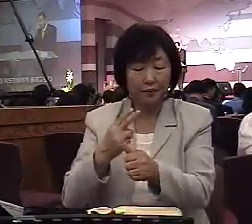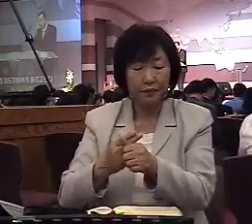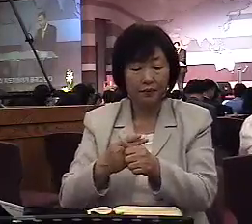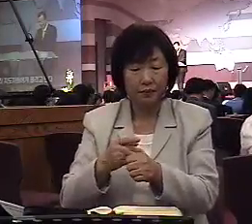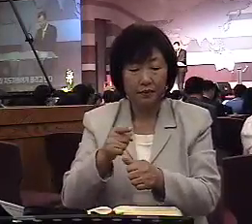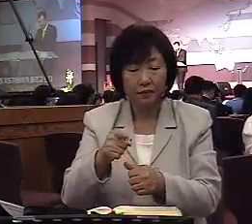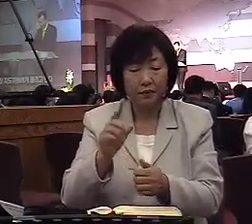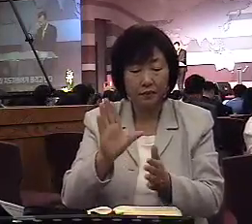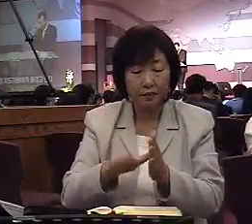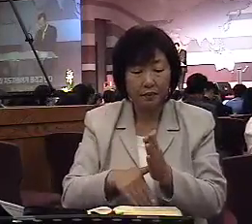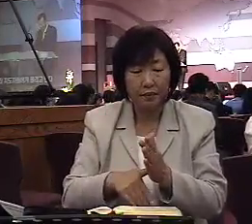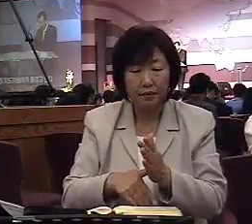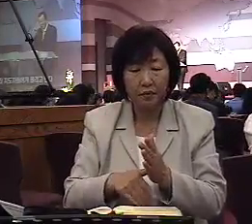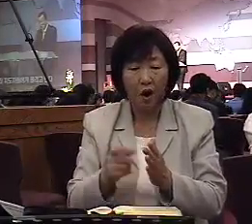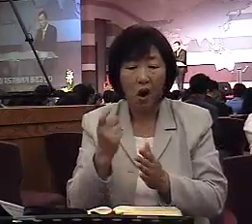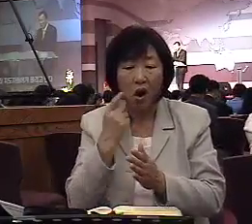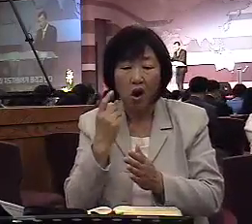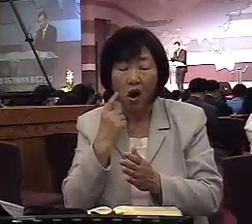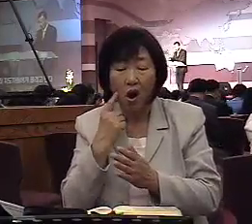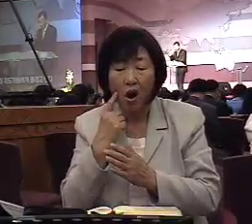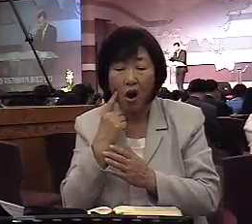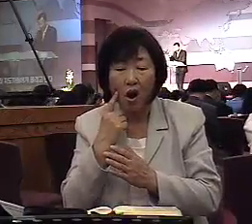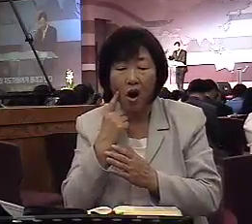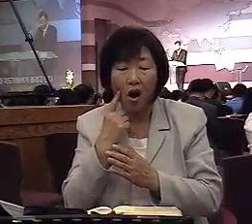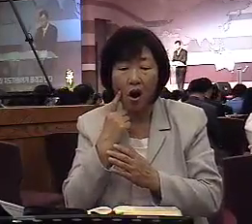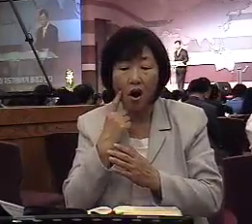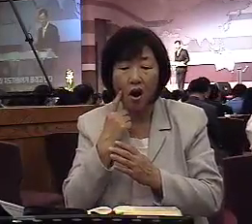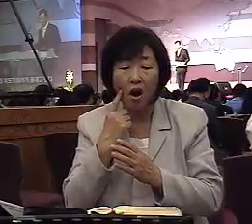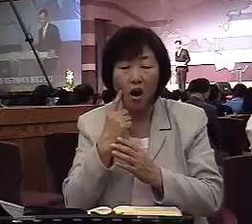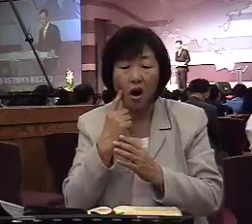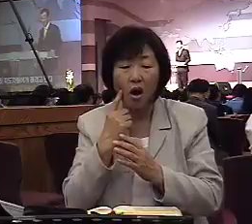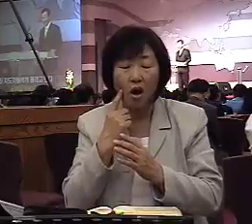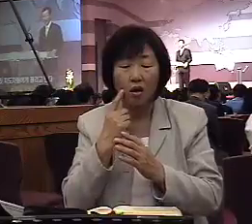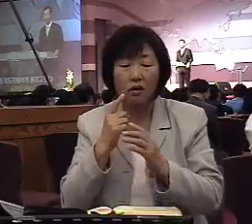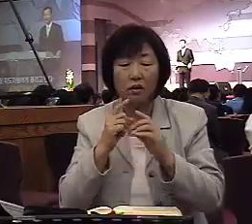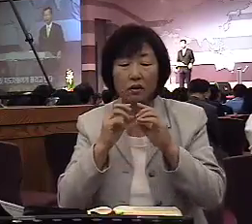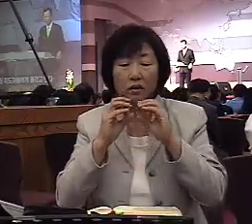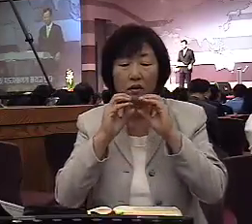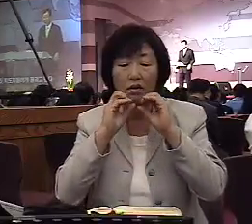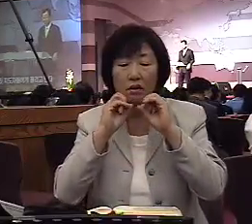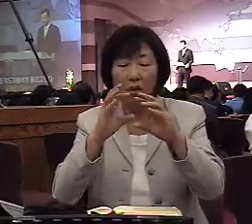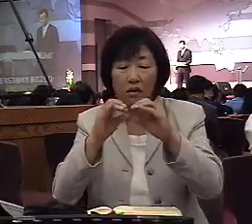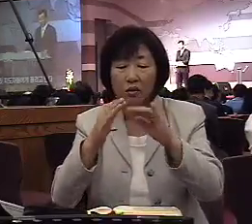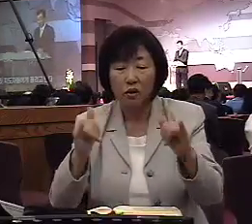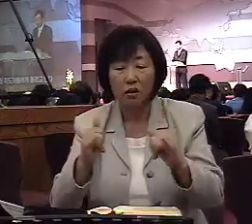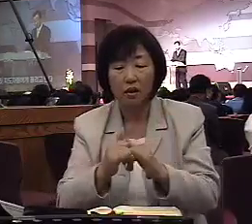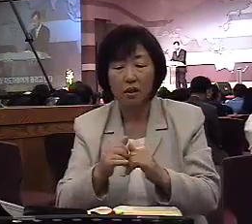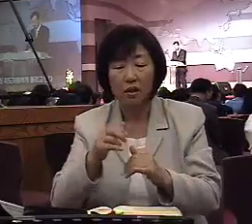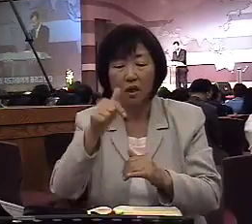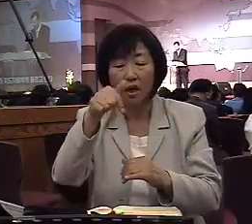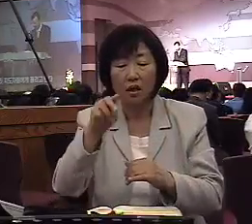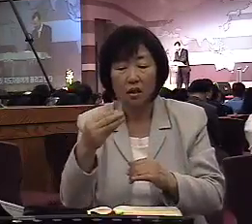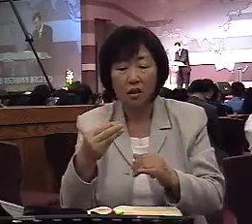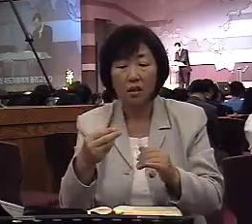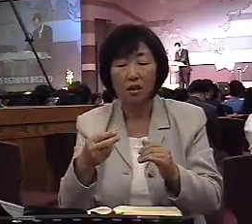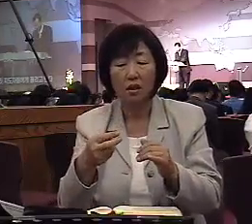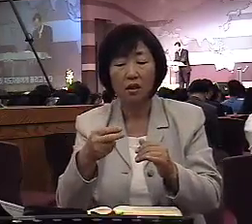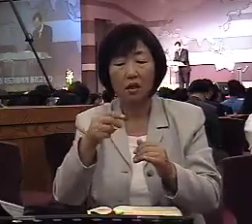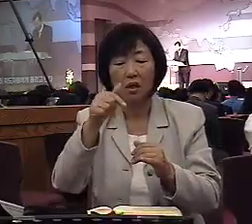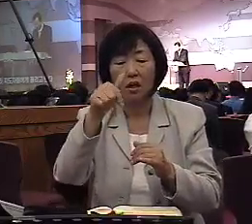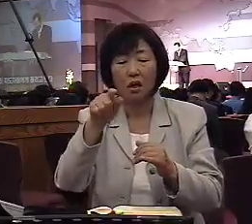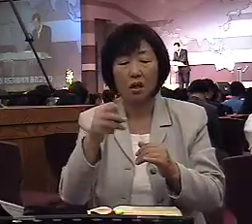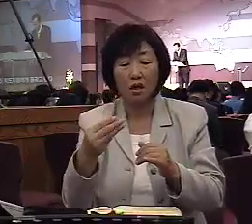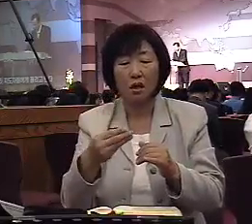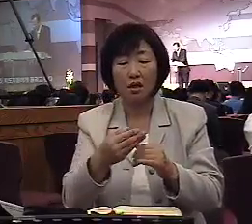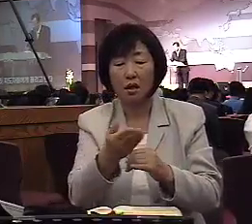그 당시에 거짓 선지자들로 이단들로 들어와서 갈라디아 교인들을 유혹하는 자들을 가리켜 말합니다.